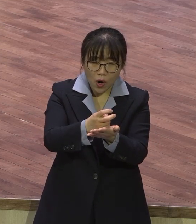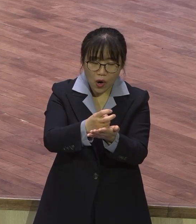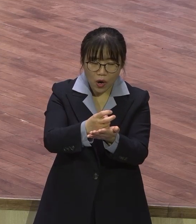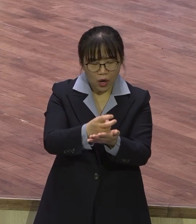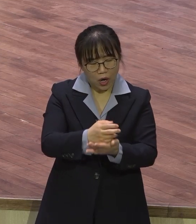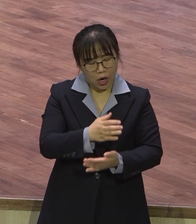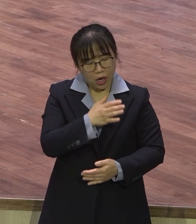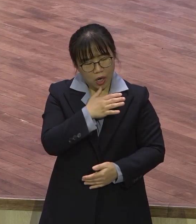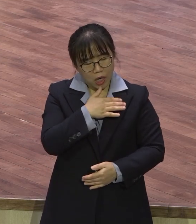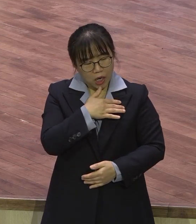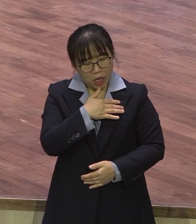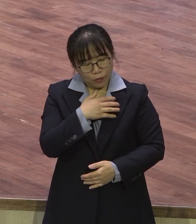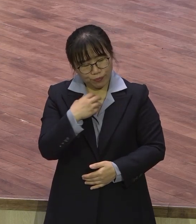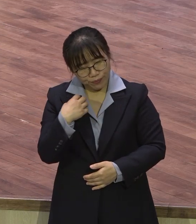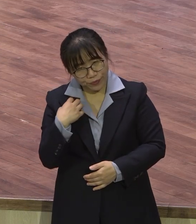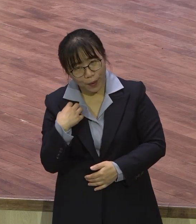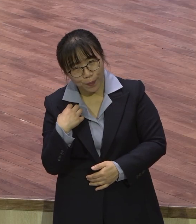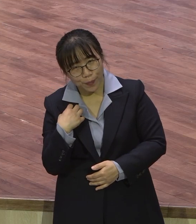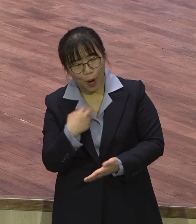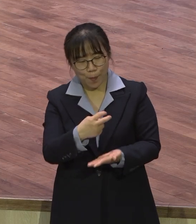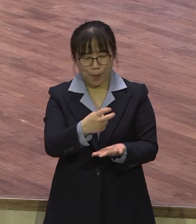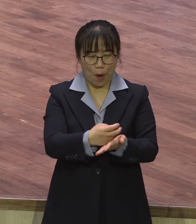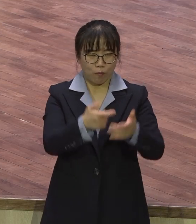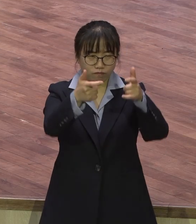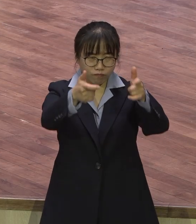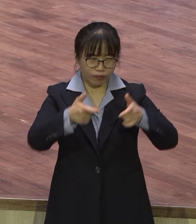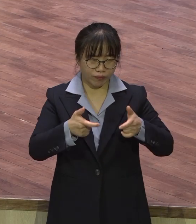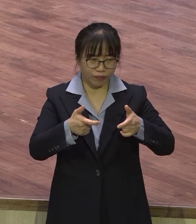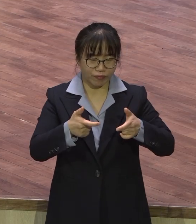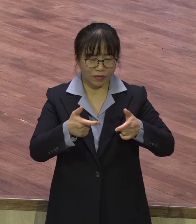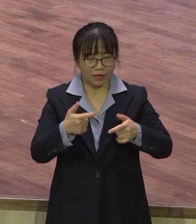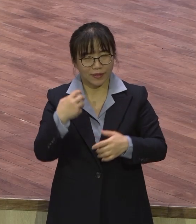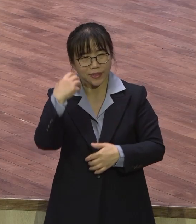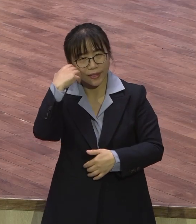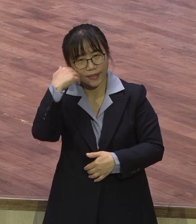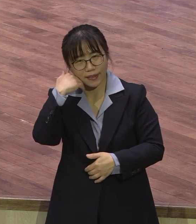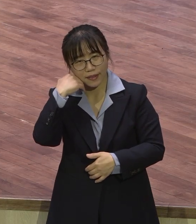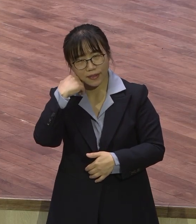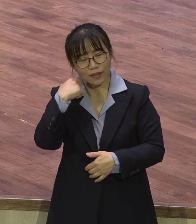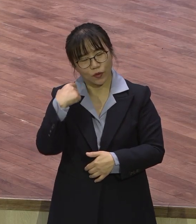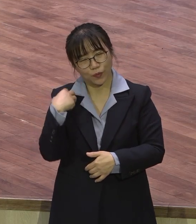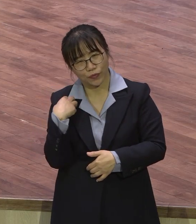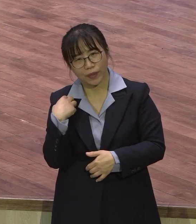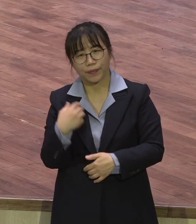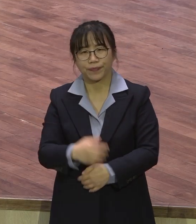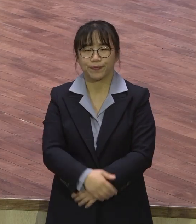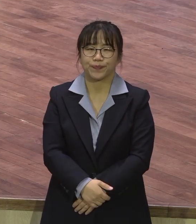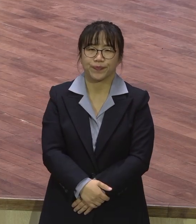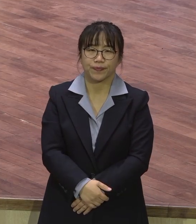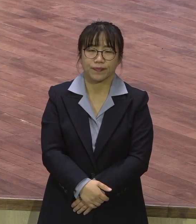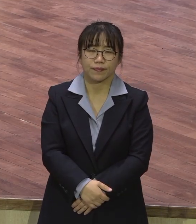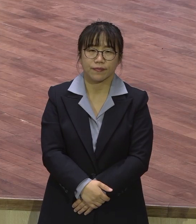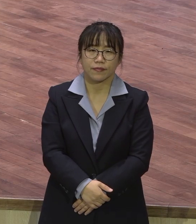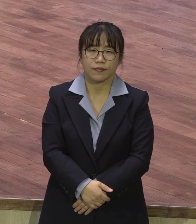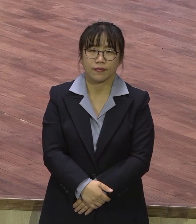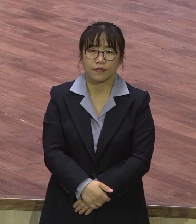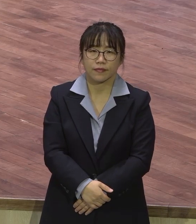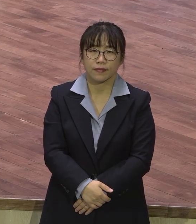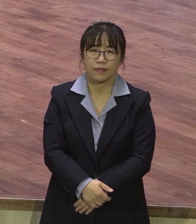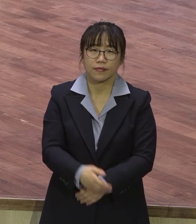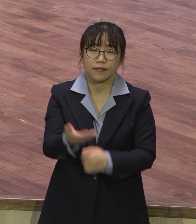마치 법적 용어인 것처럼 그렇게 우리의 삶을 옳가면 그런 규율로 그렇게